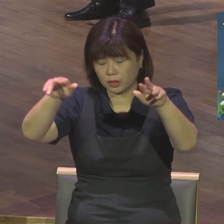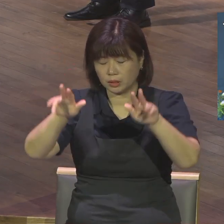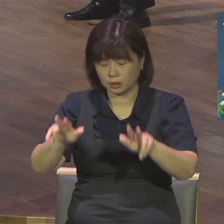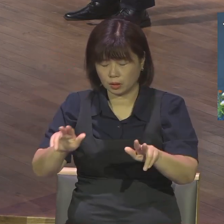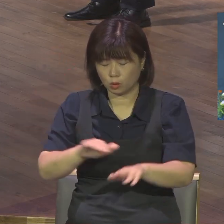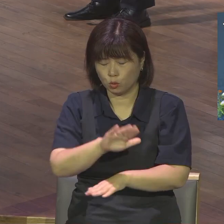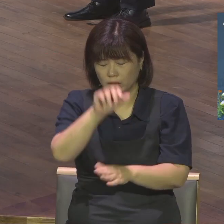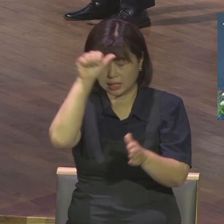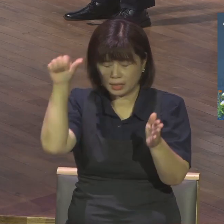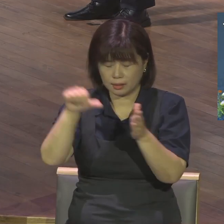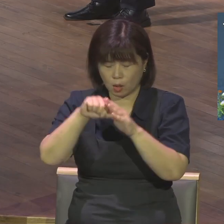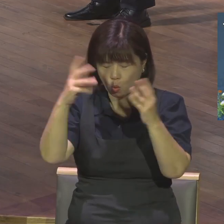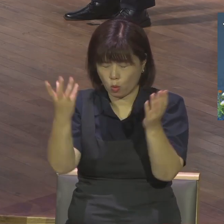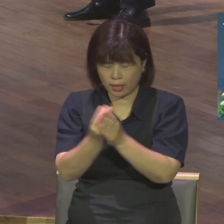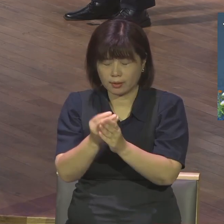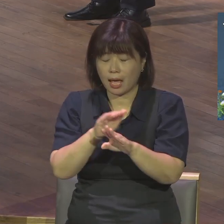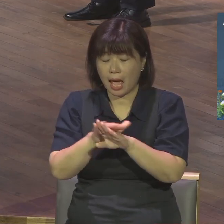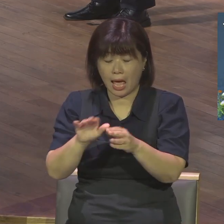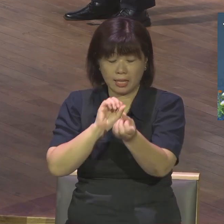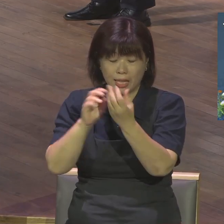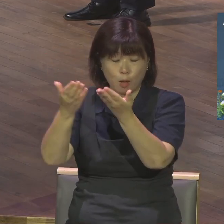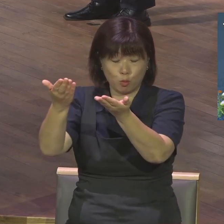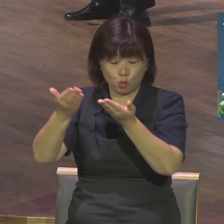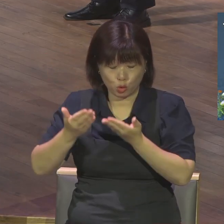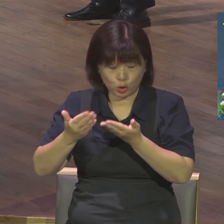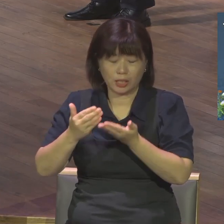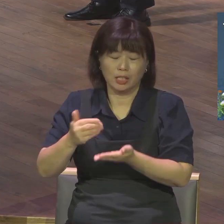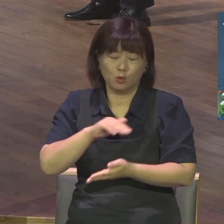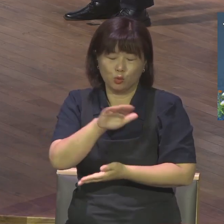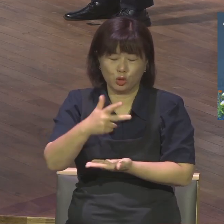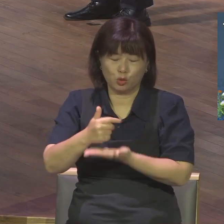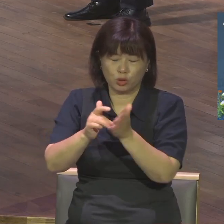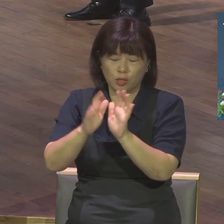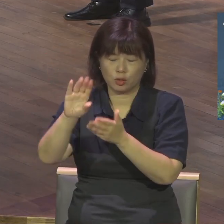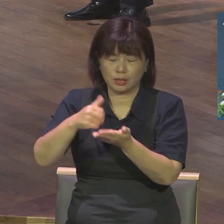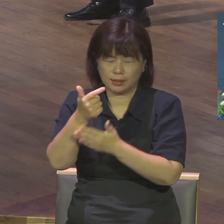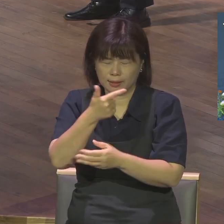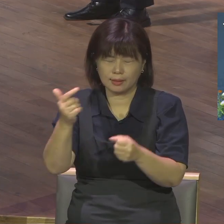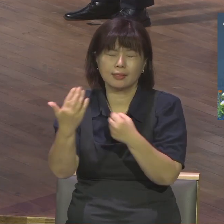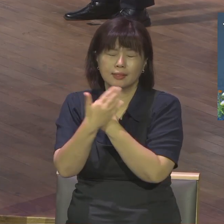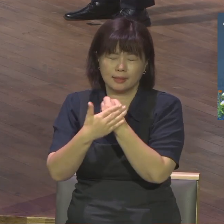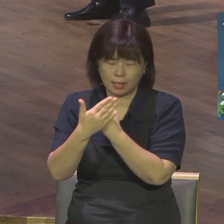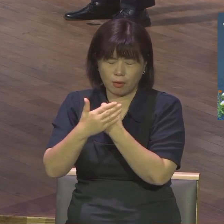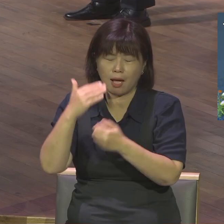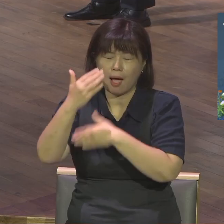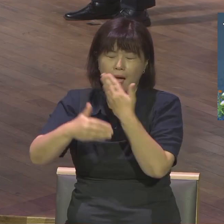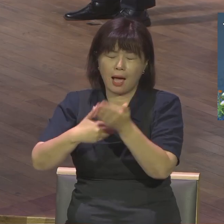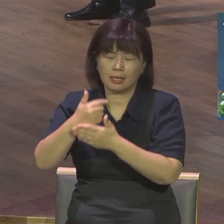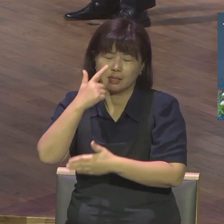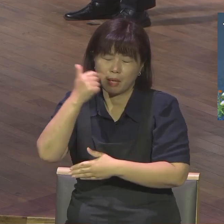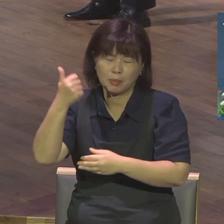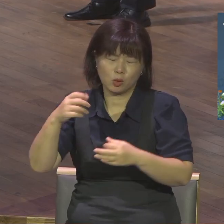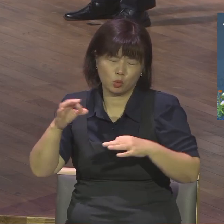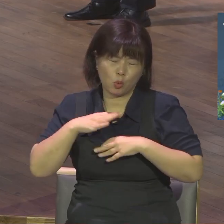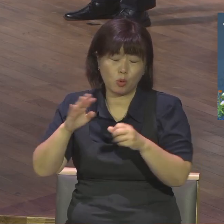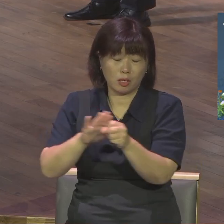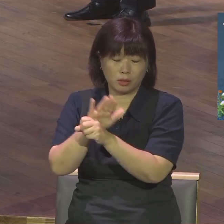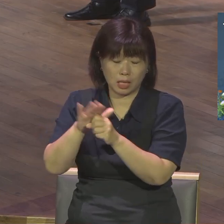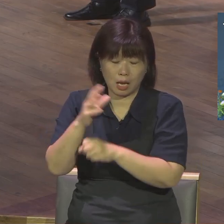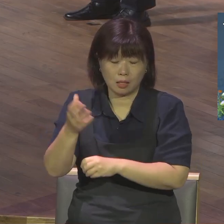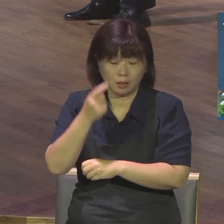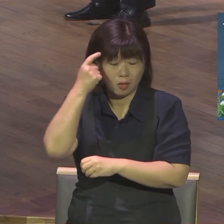이제는 우리 인생에 완전 해답되시는 우리 주 예수 그리스도의 크신 은혜와 하나님 아버지 그 놀라운 사랑하심과 성령